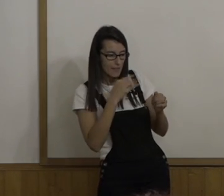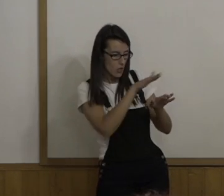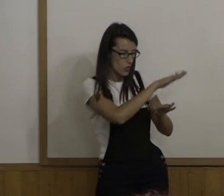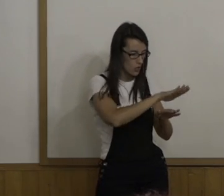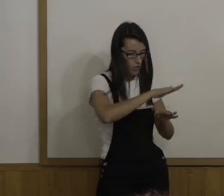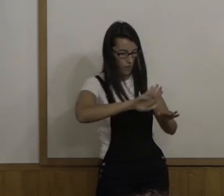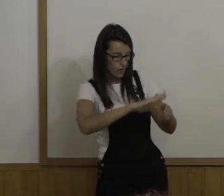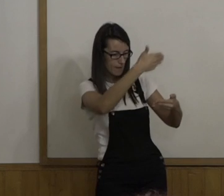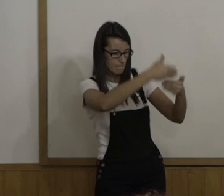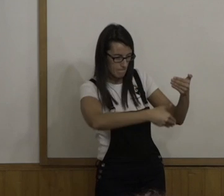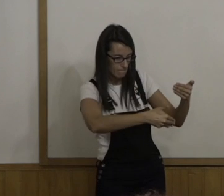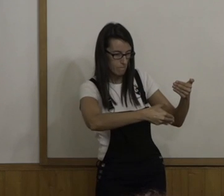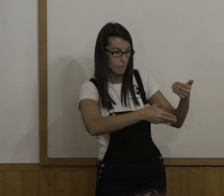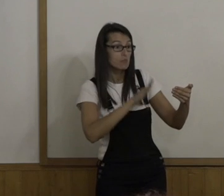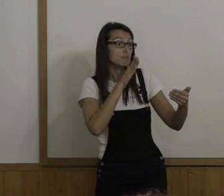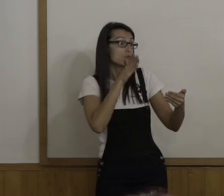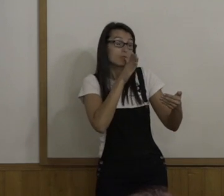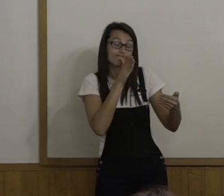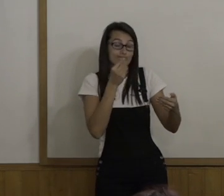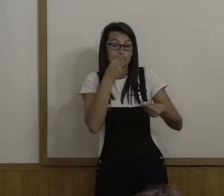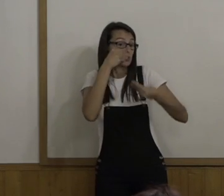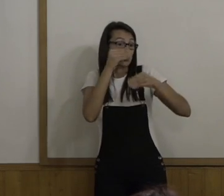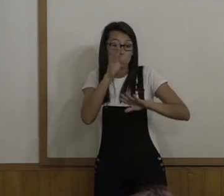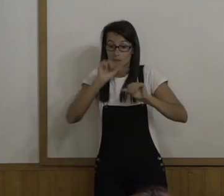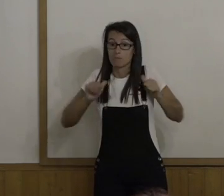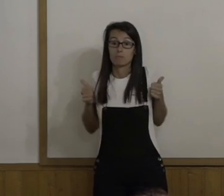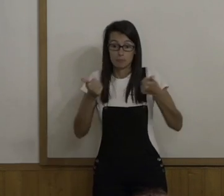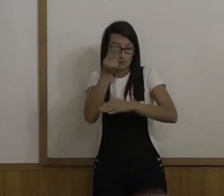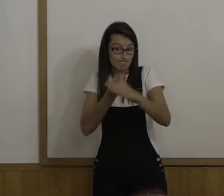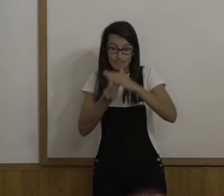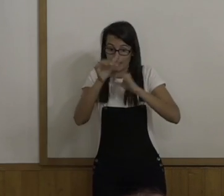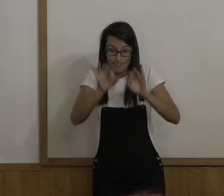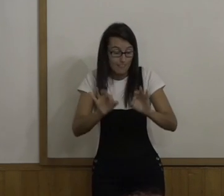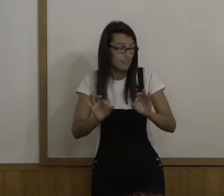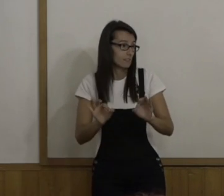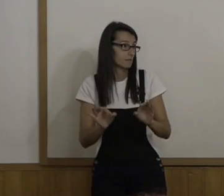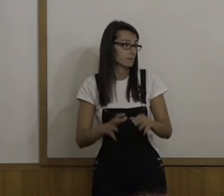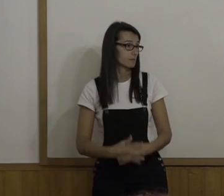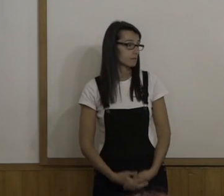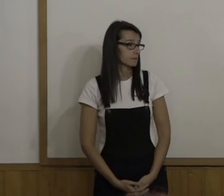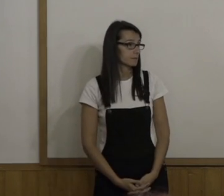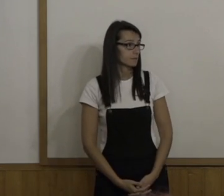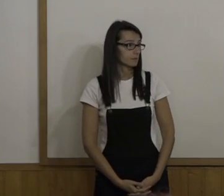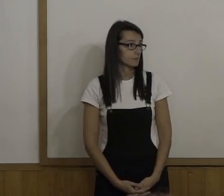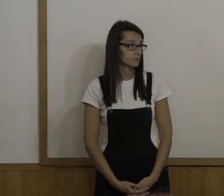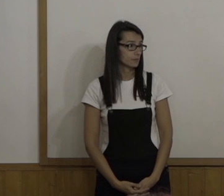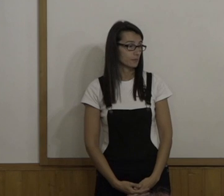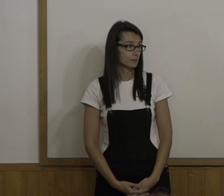ahí es el origen de esta bella tierra. La verdad es